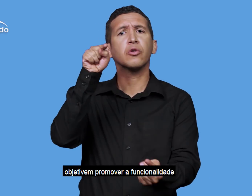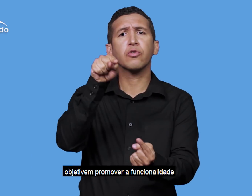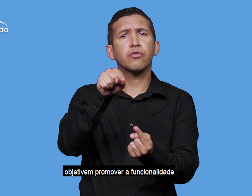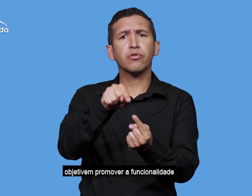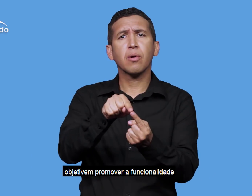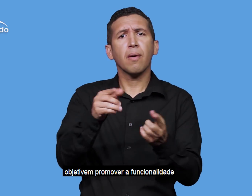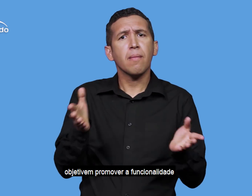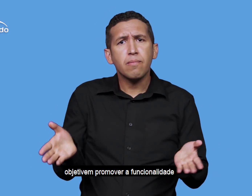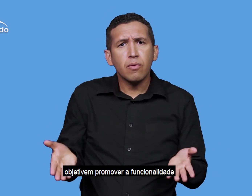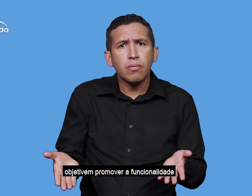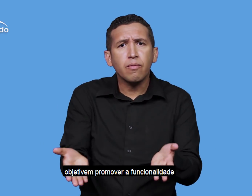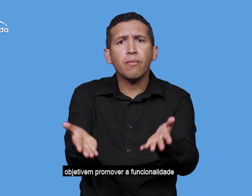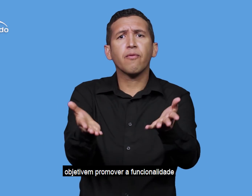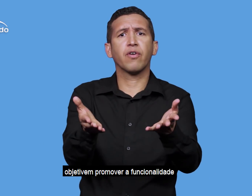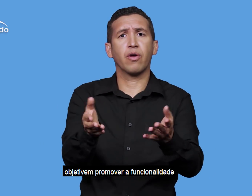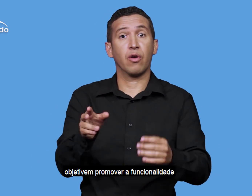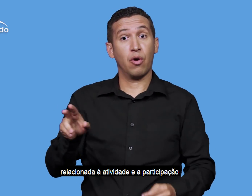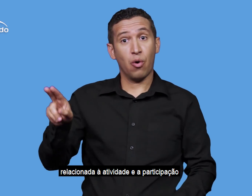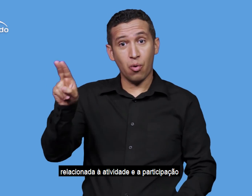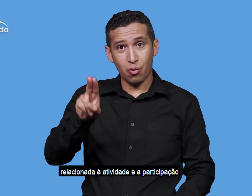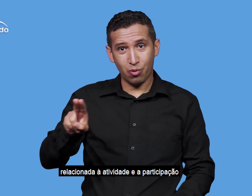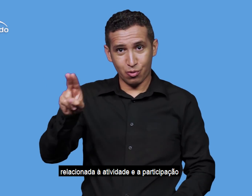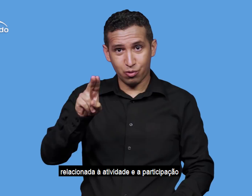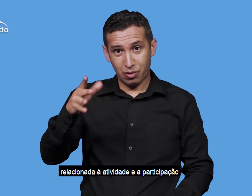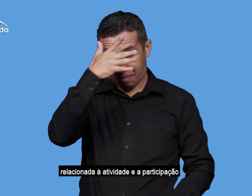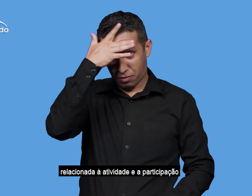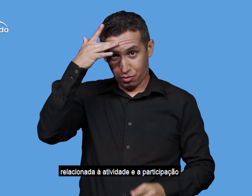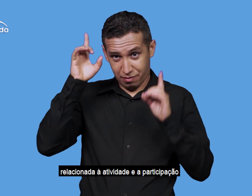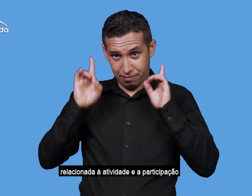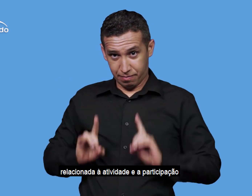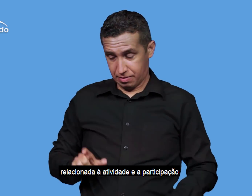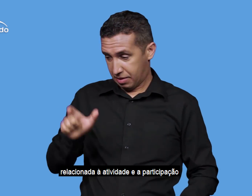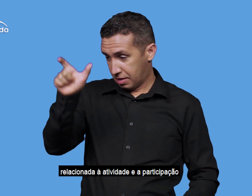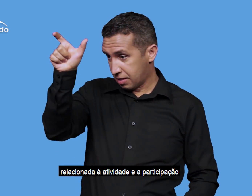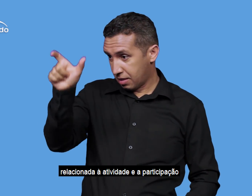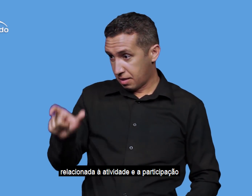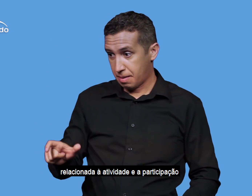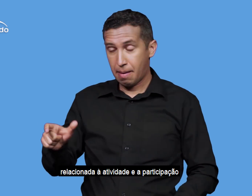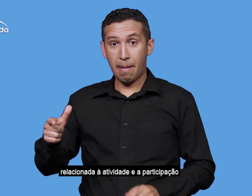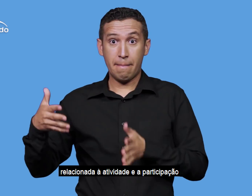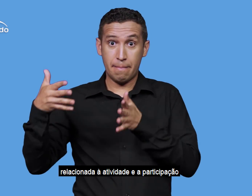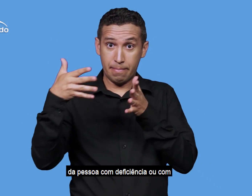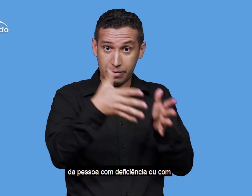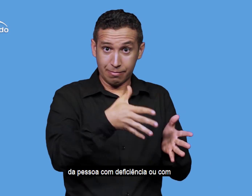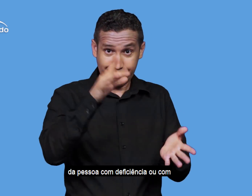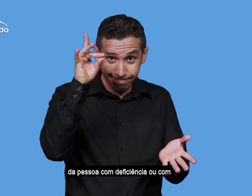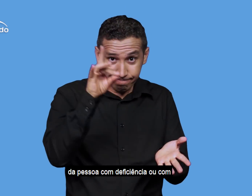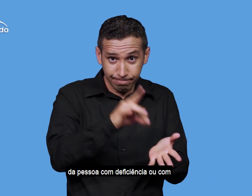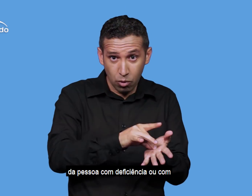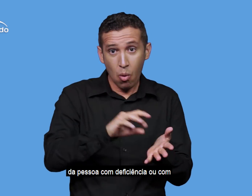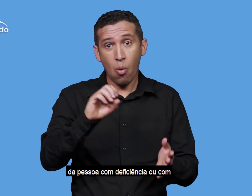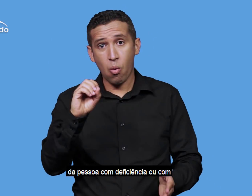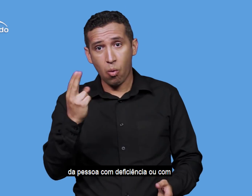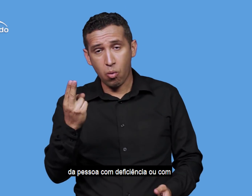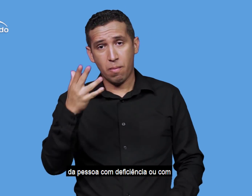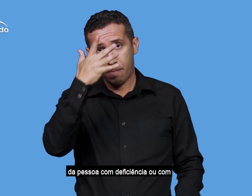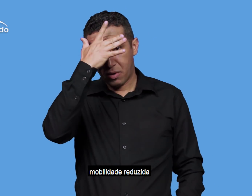promover a funcionalidade relacionada à atividade ea participação da pessoa com deficiência ou com mobilidade